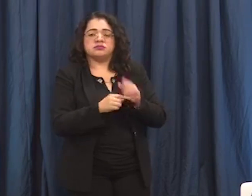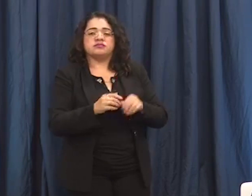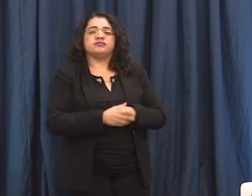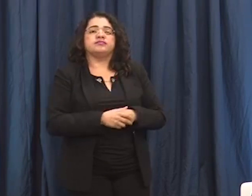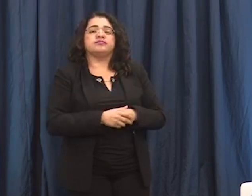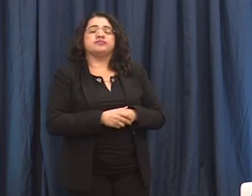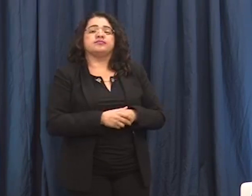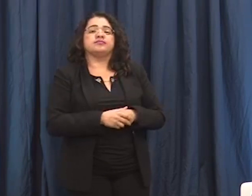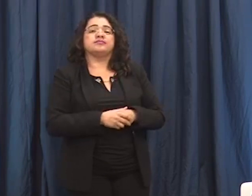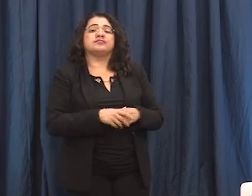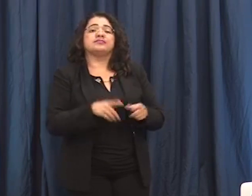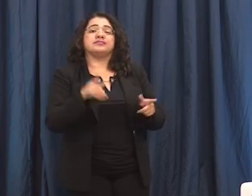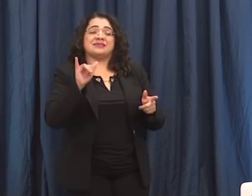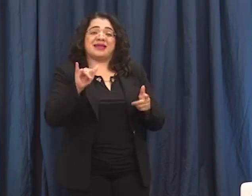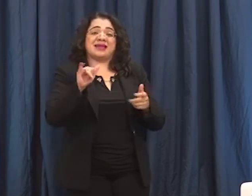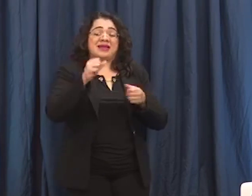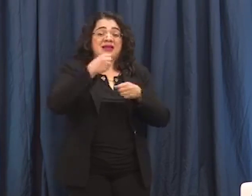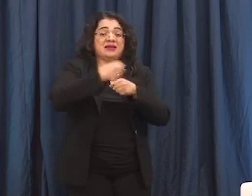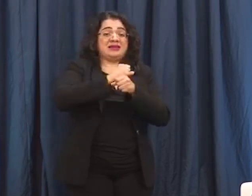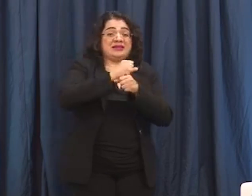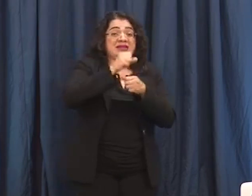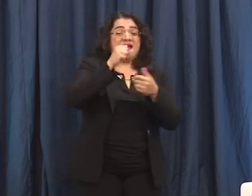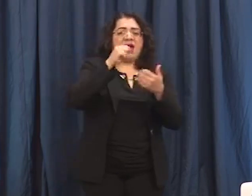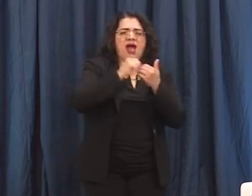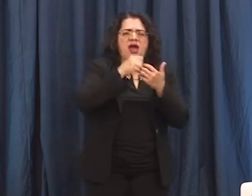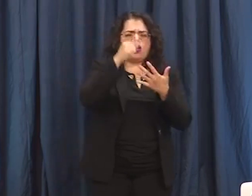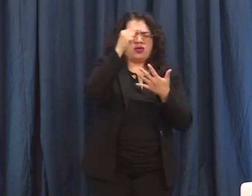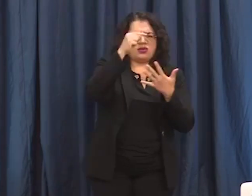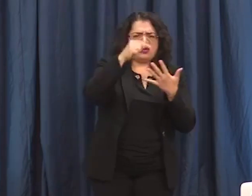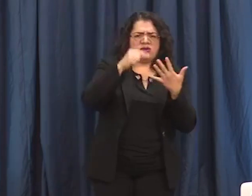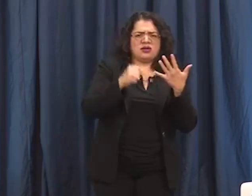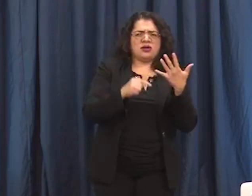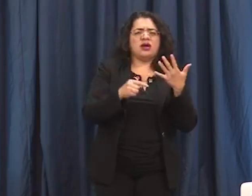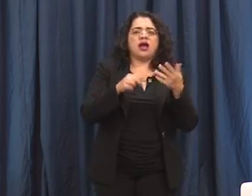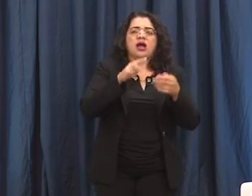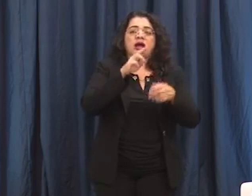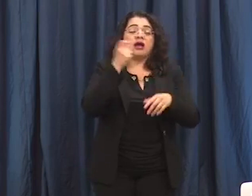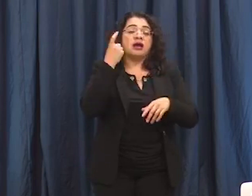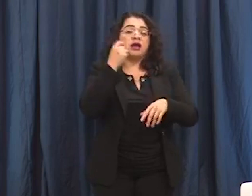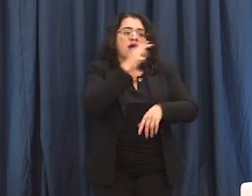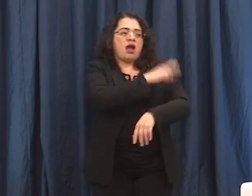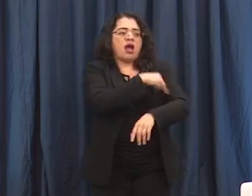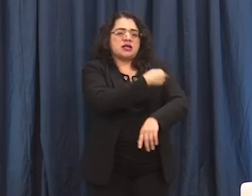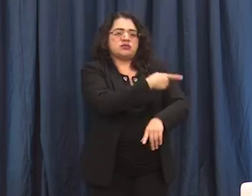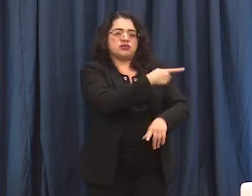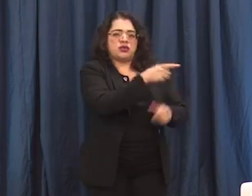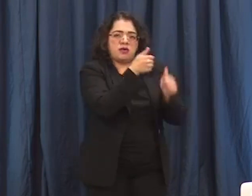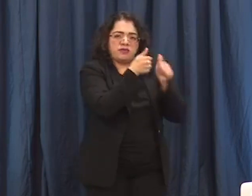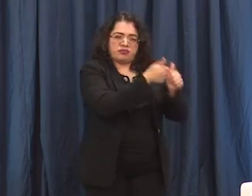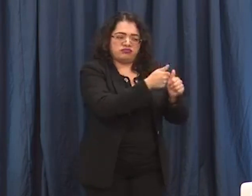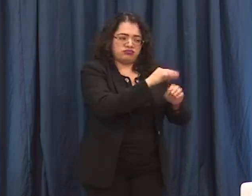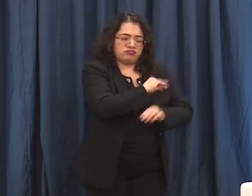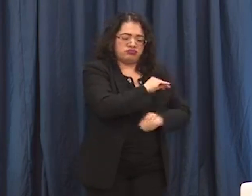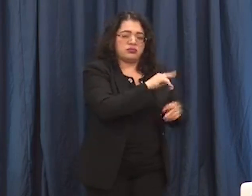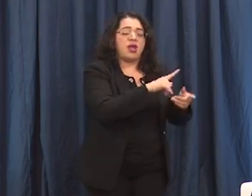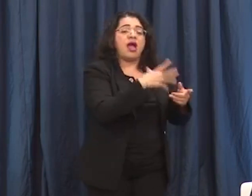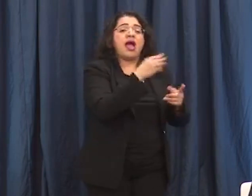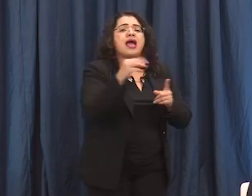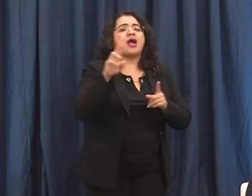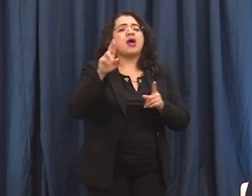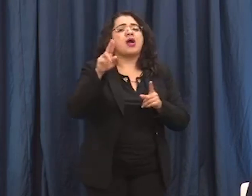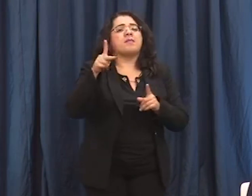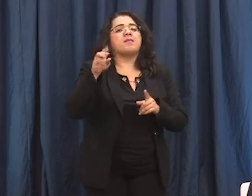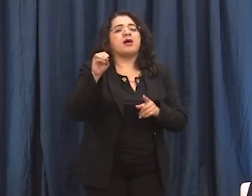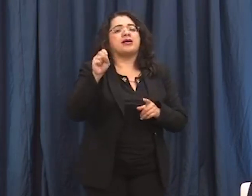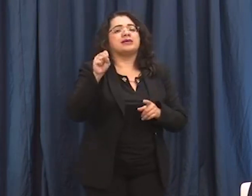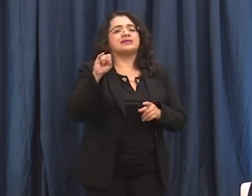versión cambios los criterios para centrarse en el crecimiento de hospitalizaciones, casos y tasa de positividad.